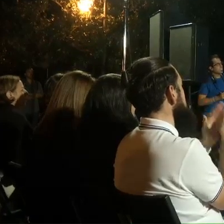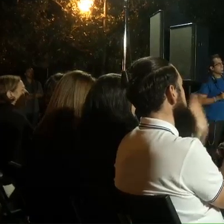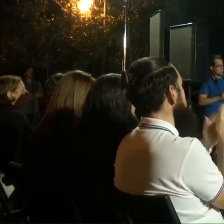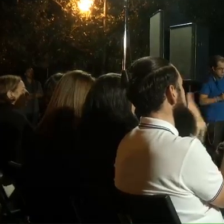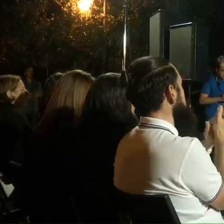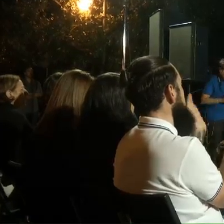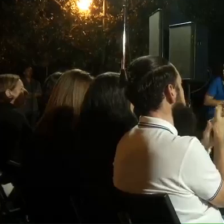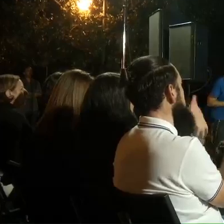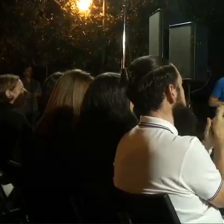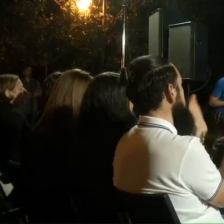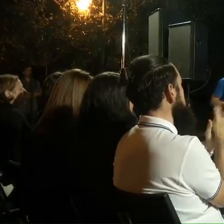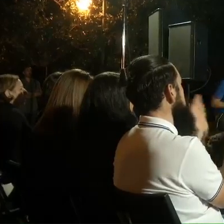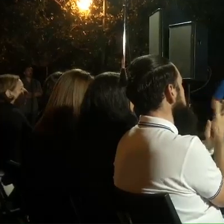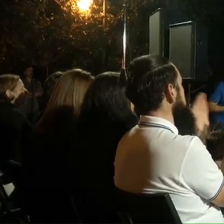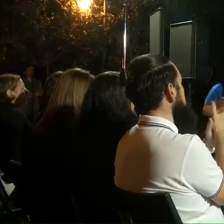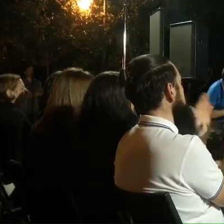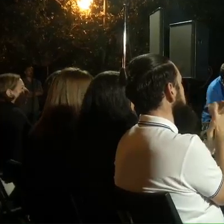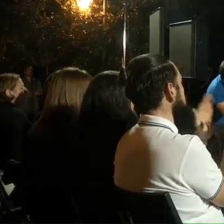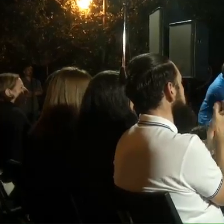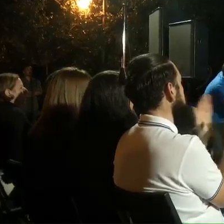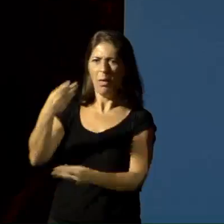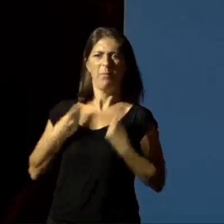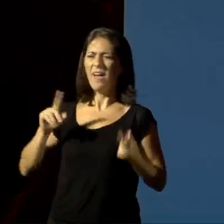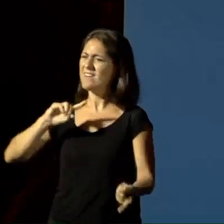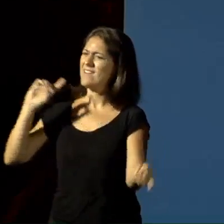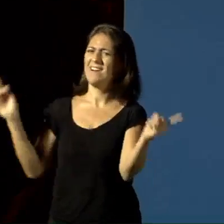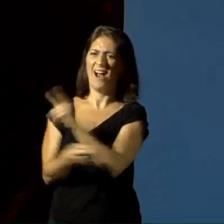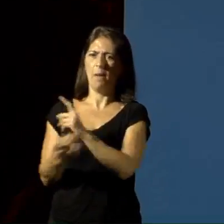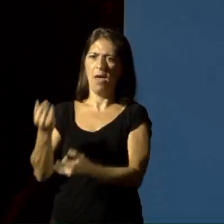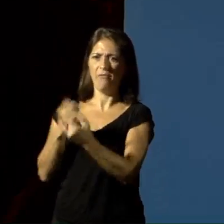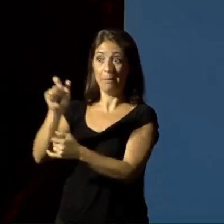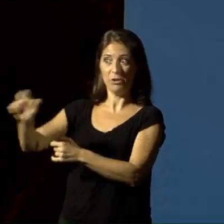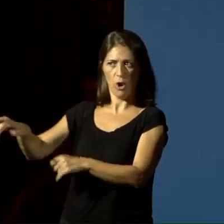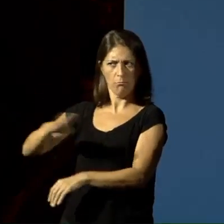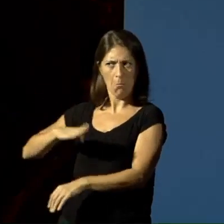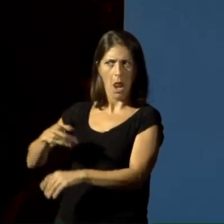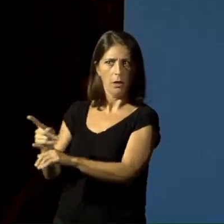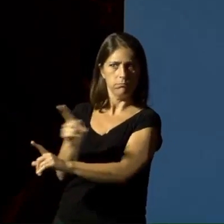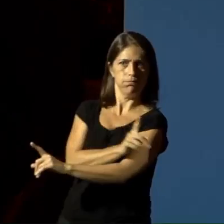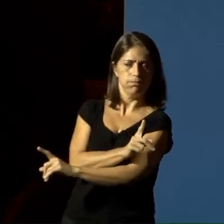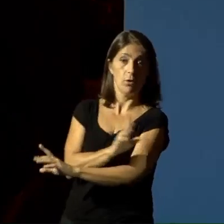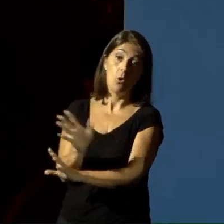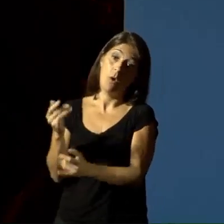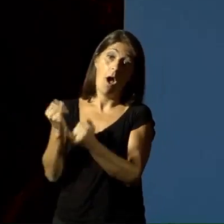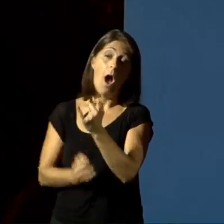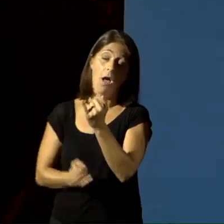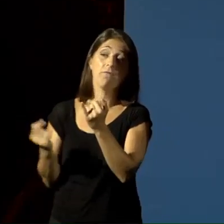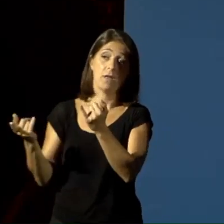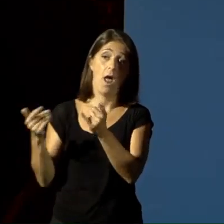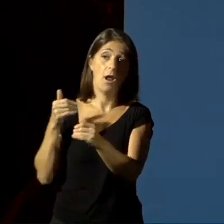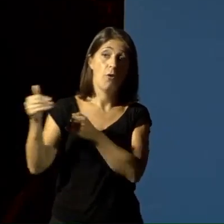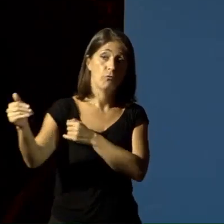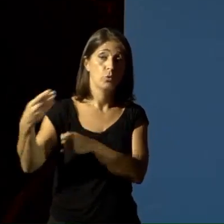Pide perdón e arrepíntete, cambia de vida. Sepárate desa xente. Ou acabarás ca